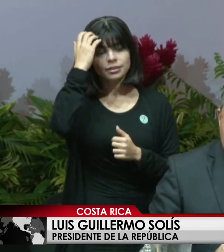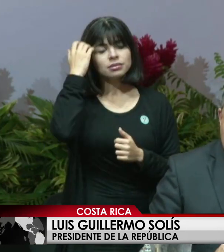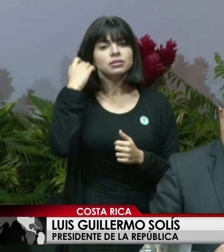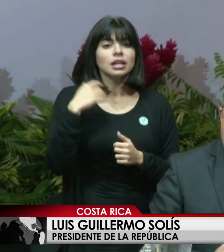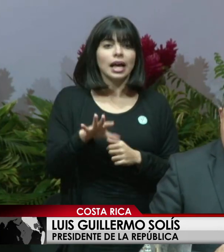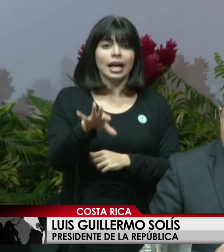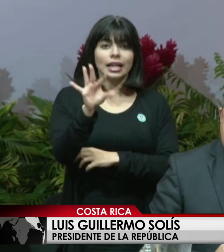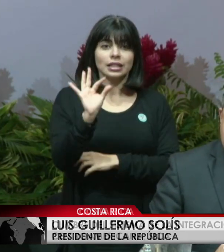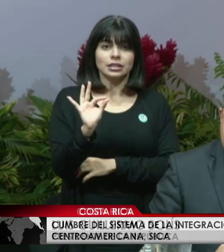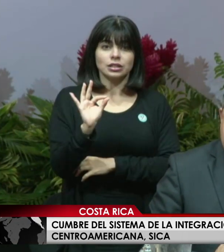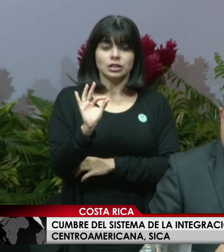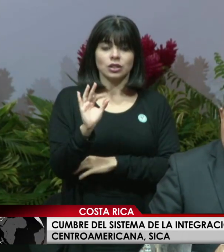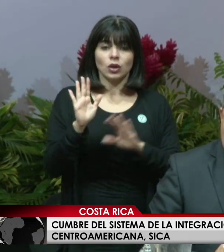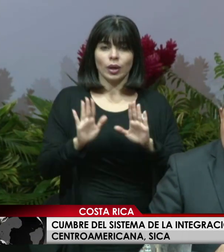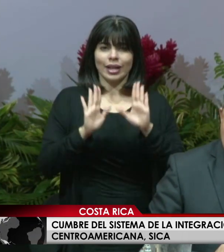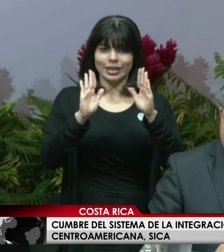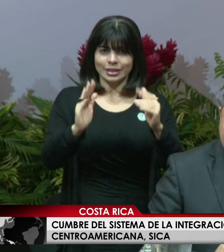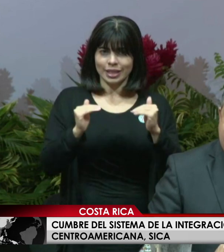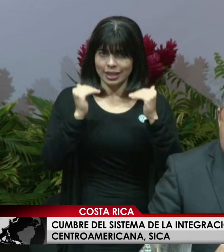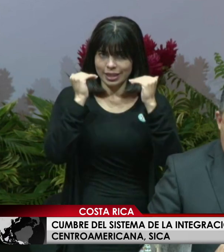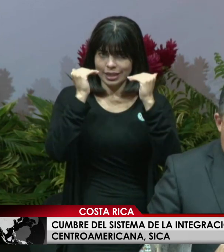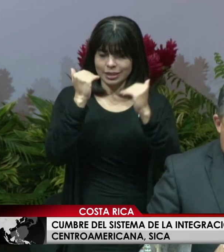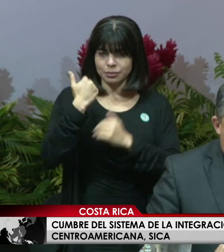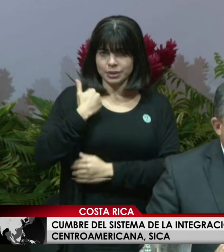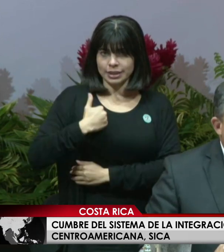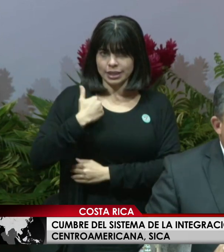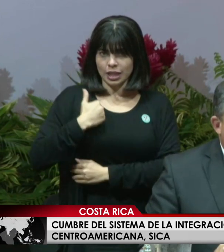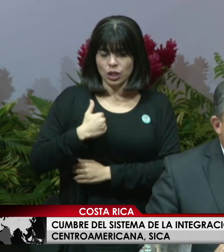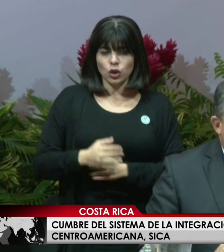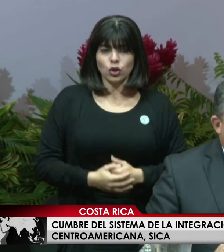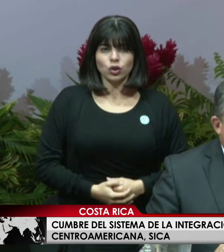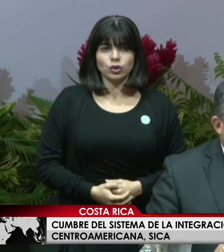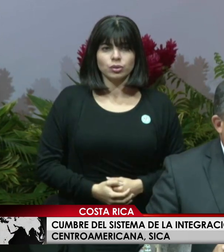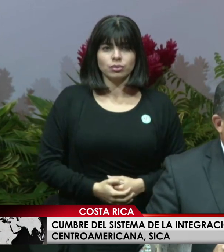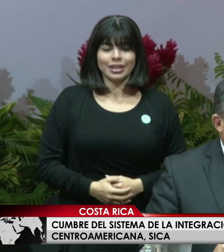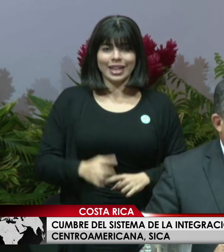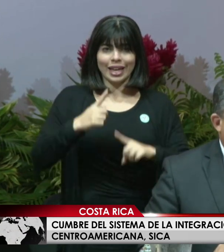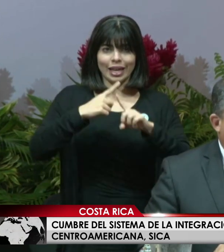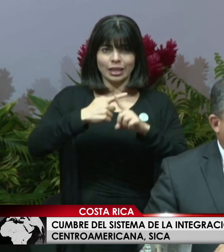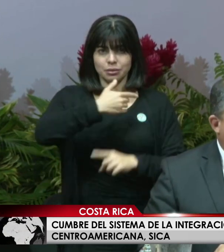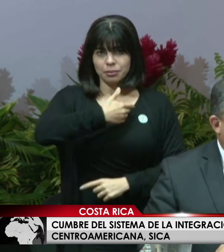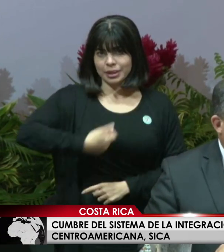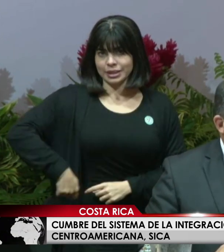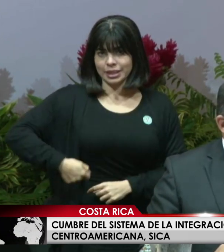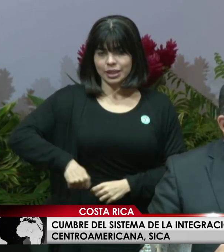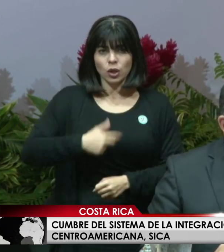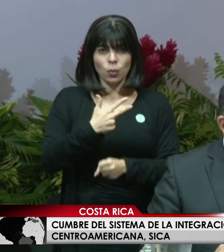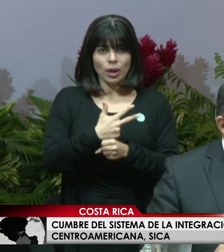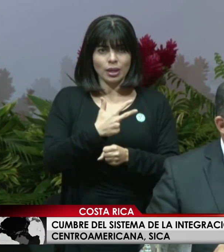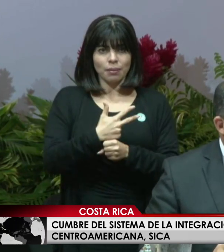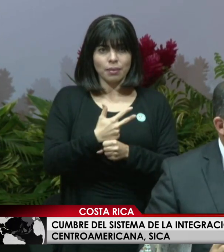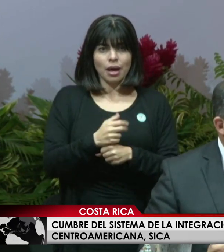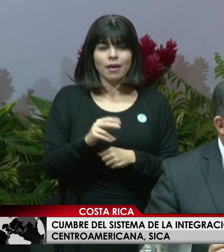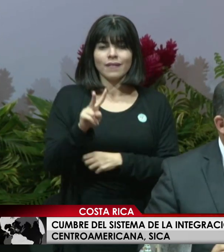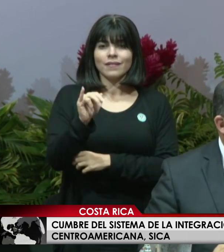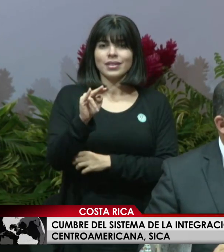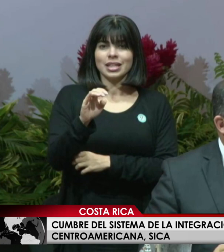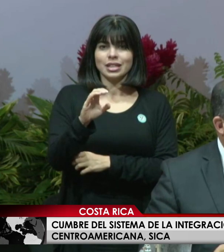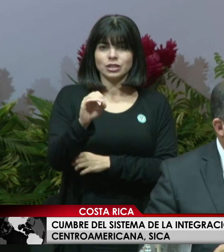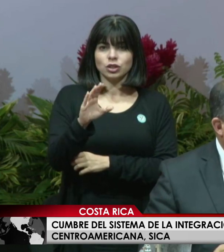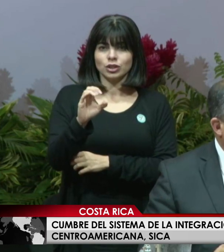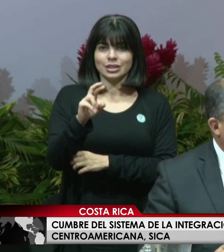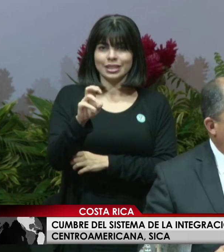elección del excelentísimo señor expresidente de Guatemala, don Vinicio